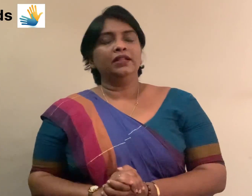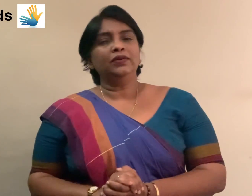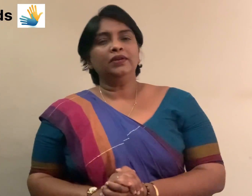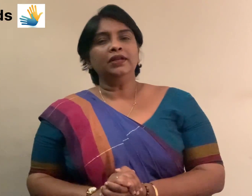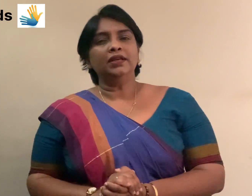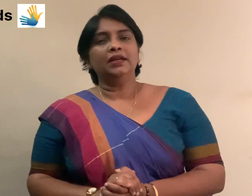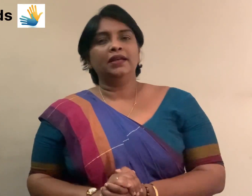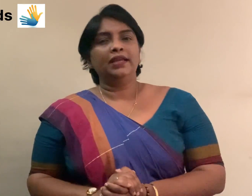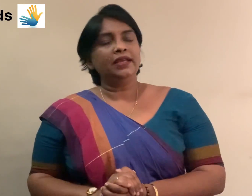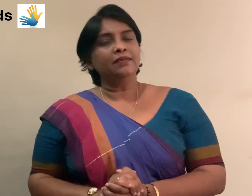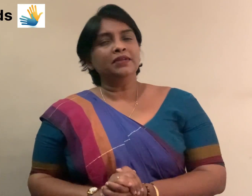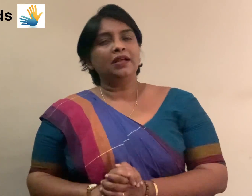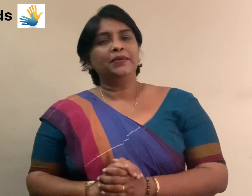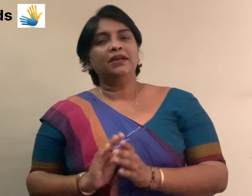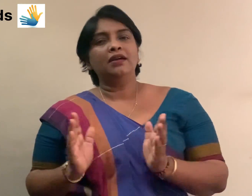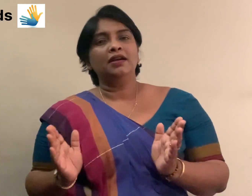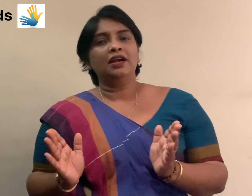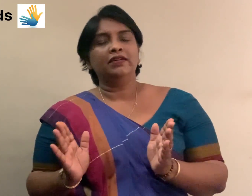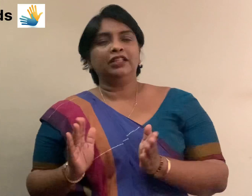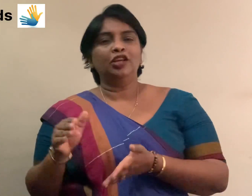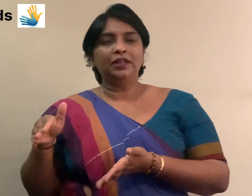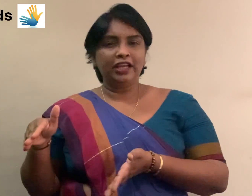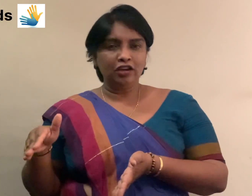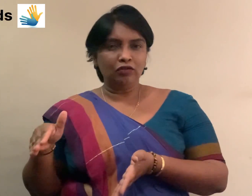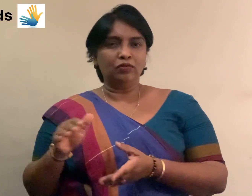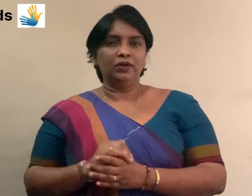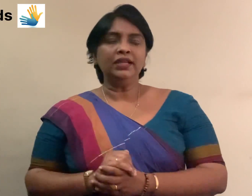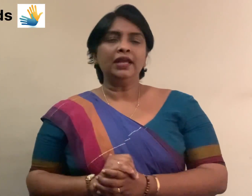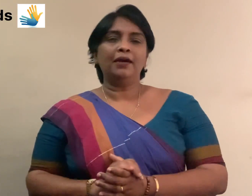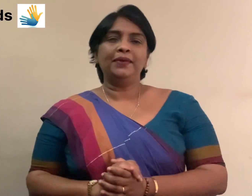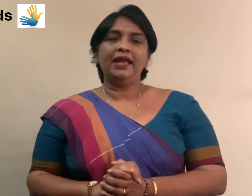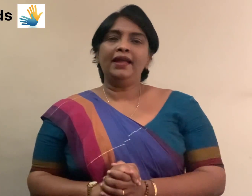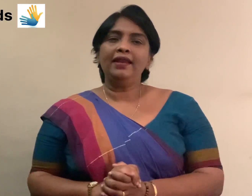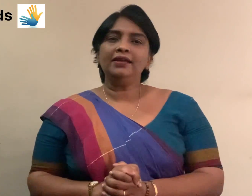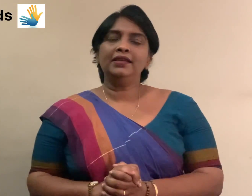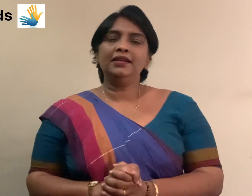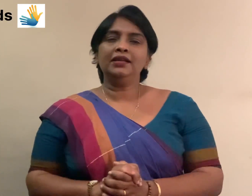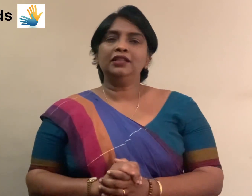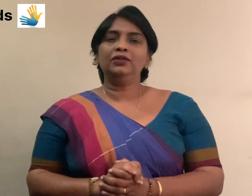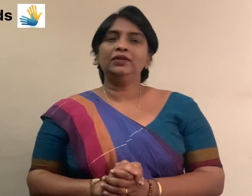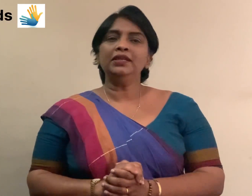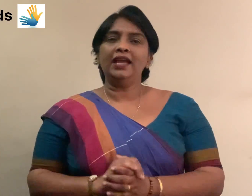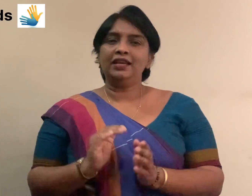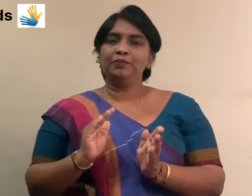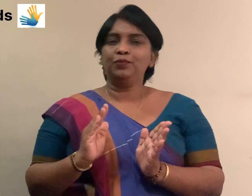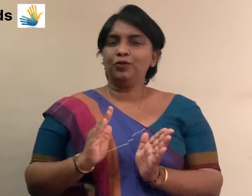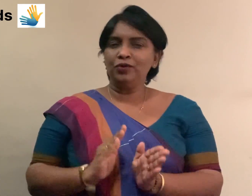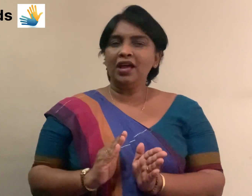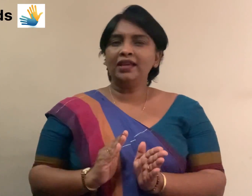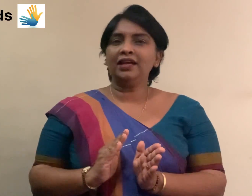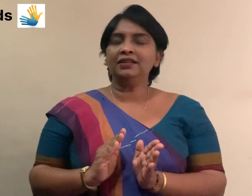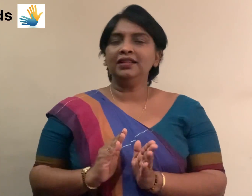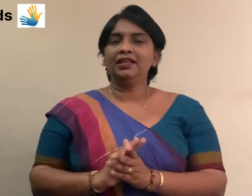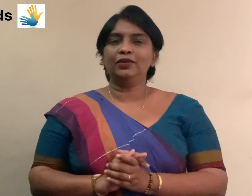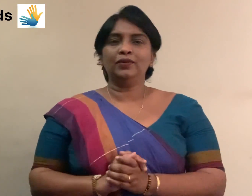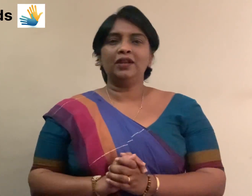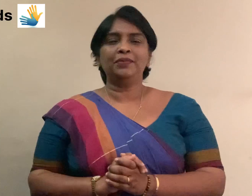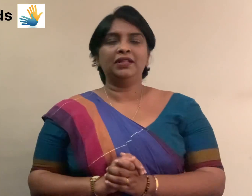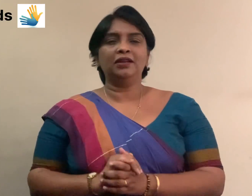එතකොට ඒකම අපි ගංගාව ගත්තම ඒක ලොකුයි. අපි ඇලක් කියලා ගත්තොත් ඇල කුඩා එකක් නේ. එතකොට අපි එතන